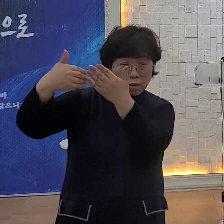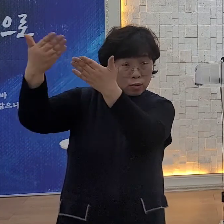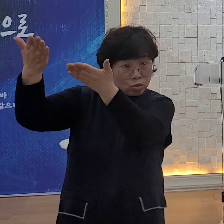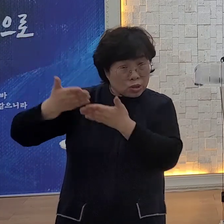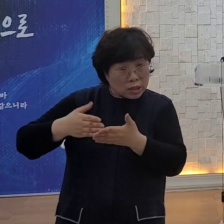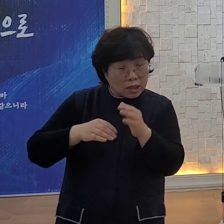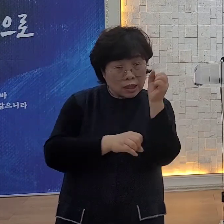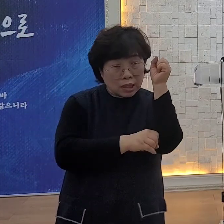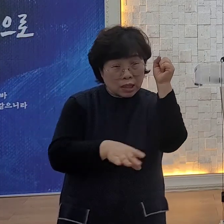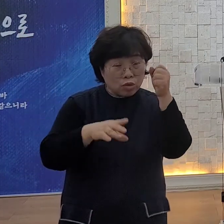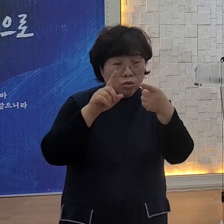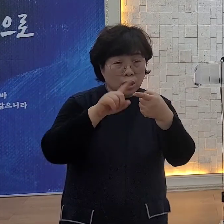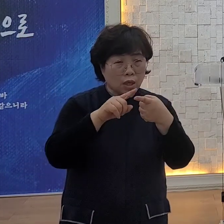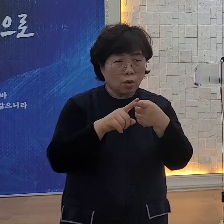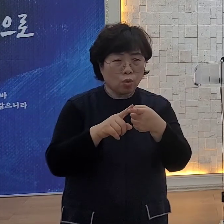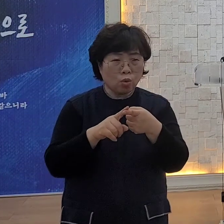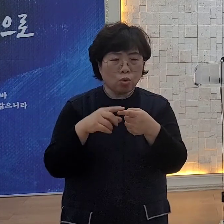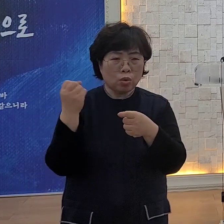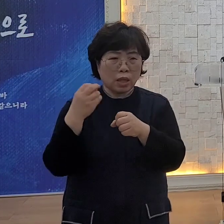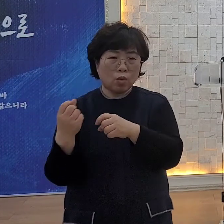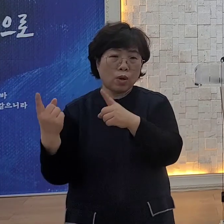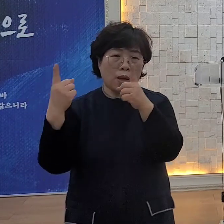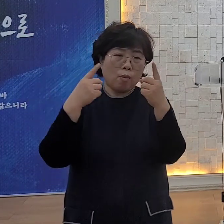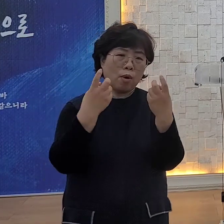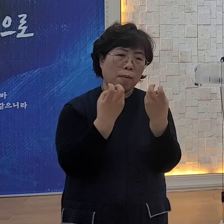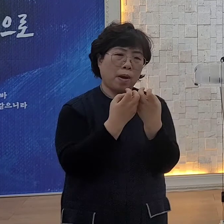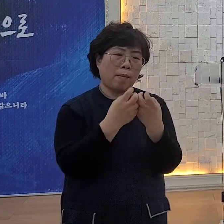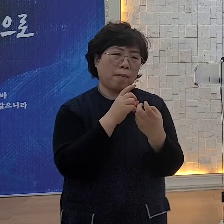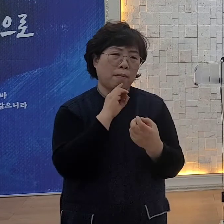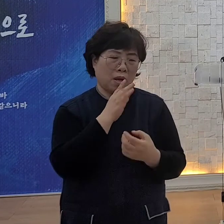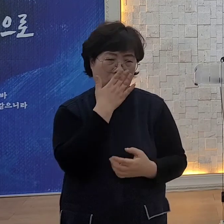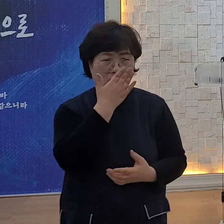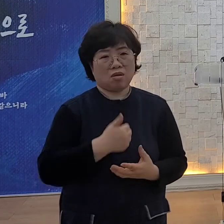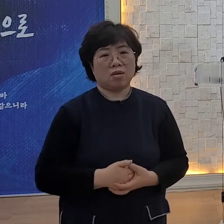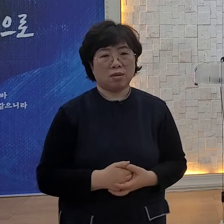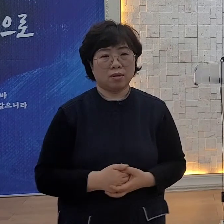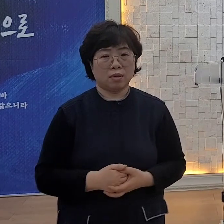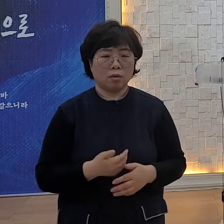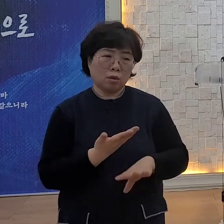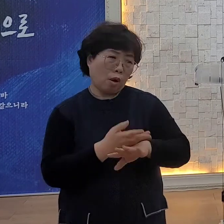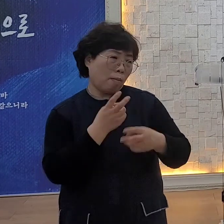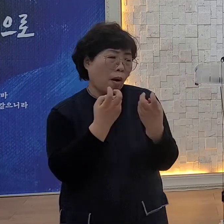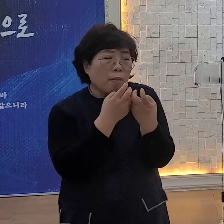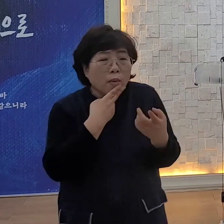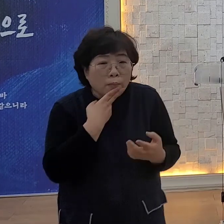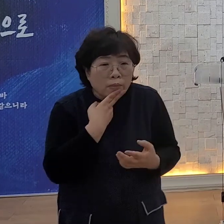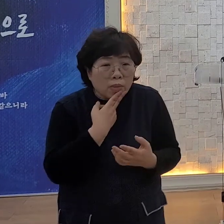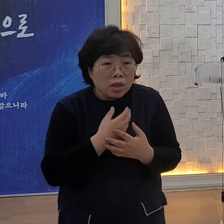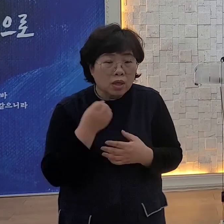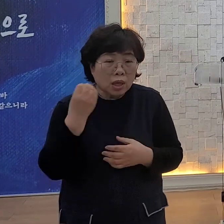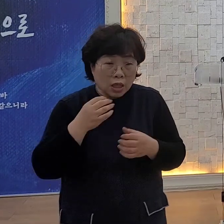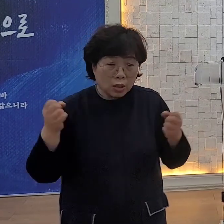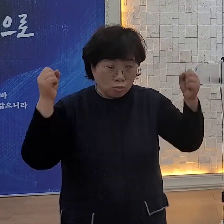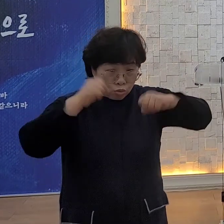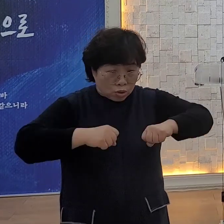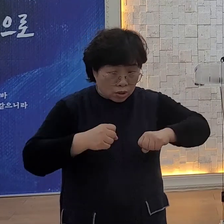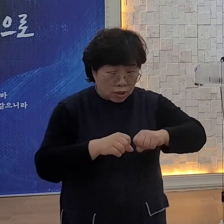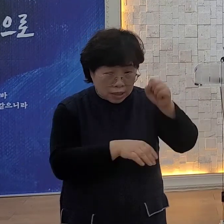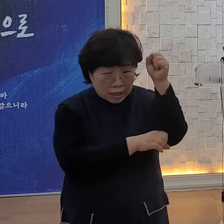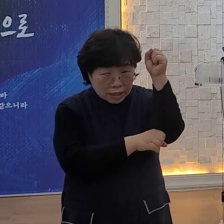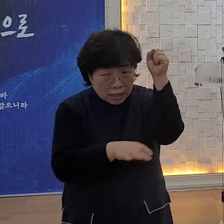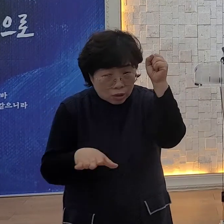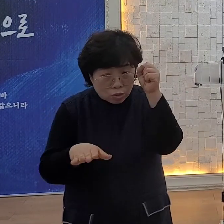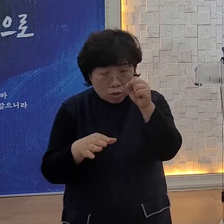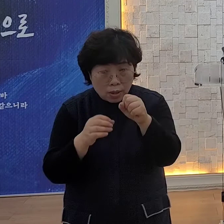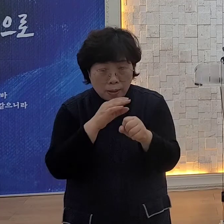다시 세우는 거. 이거 말고는 다른 방법이 없다. 너무 쉽잖아요. 다시 무너진 이 기준을 바로